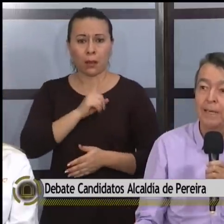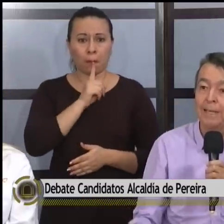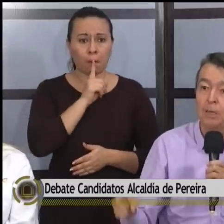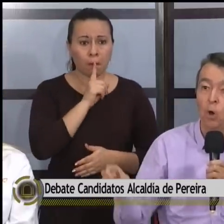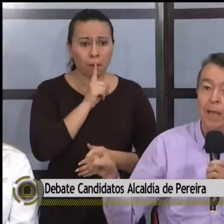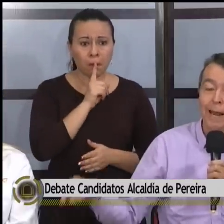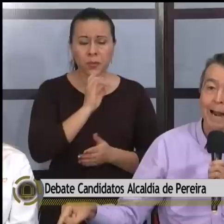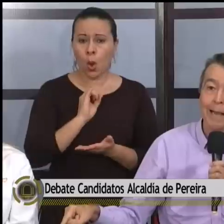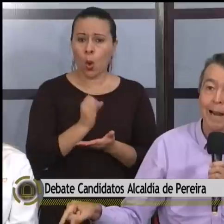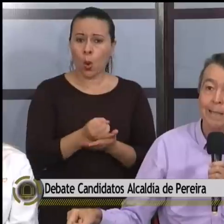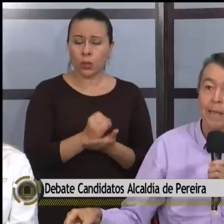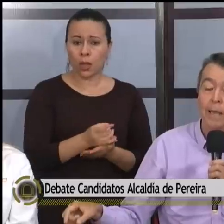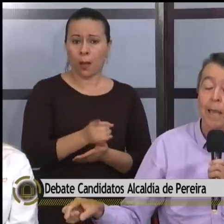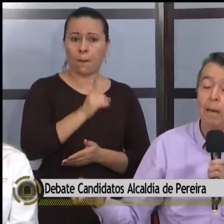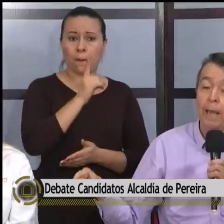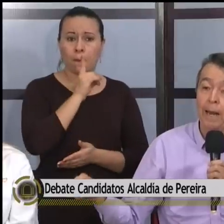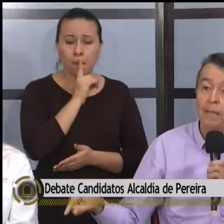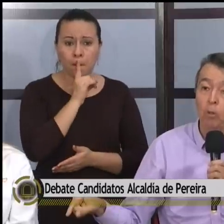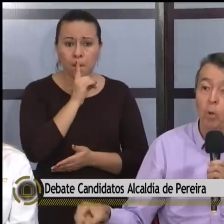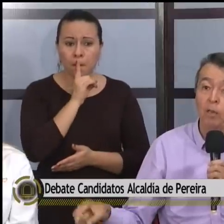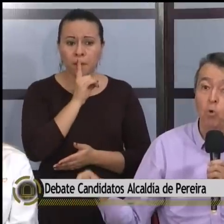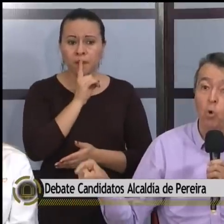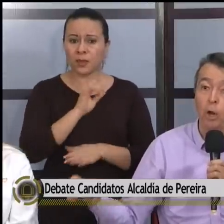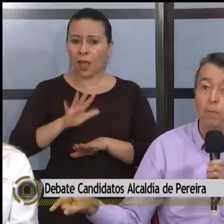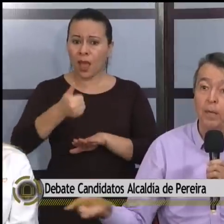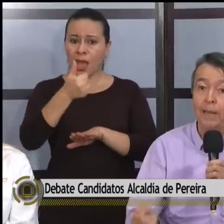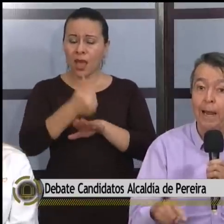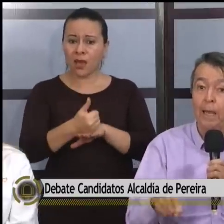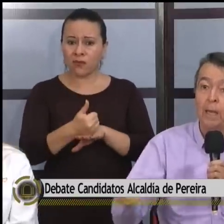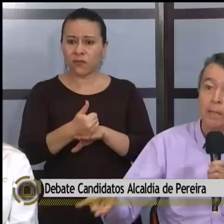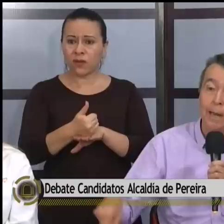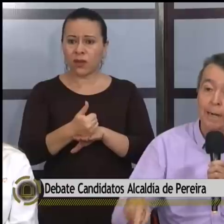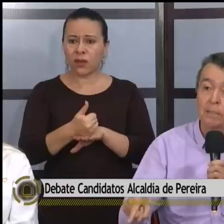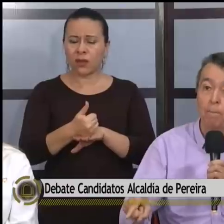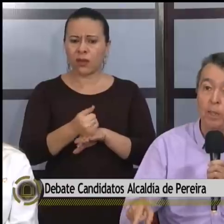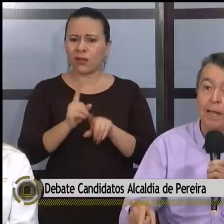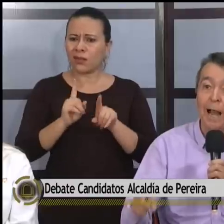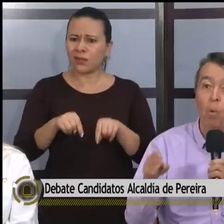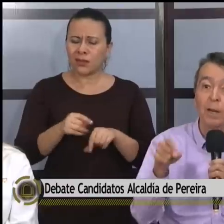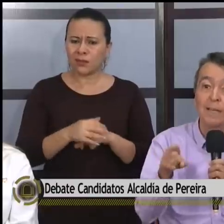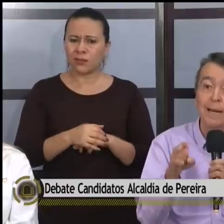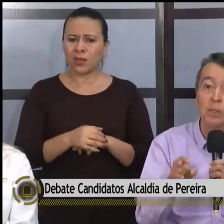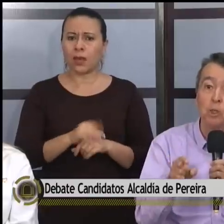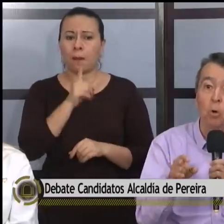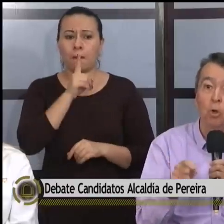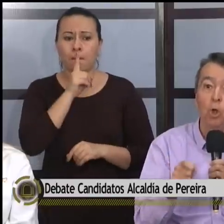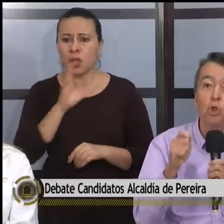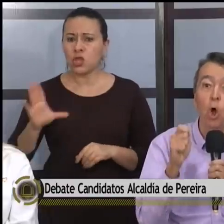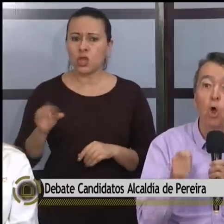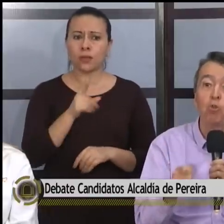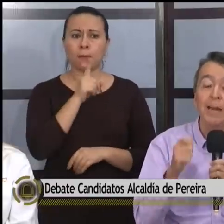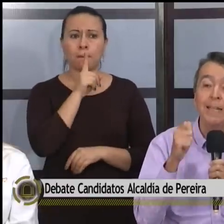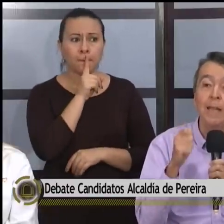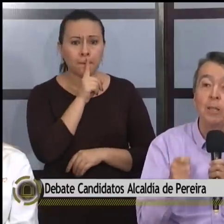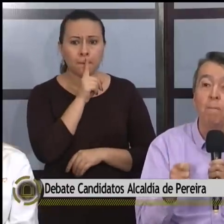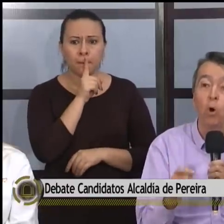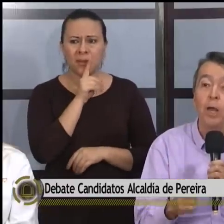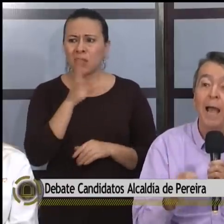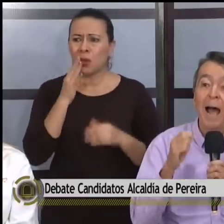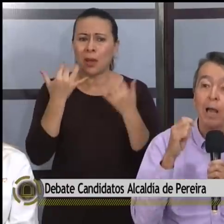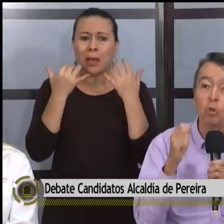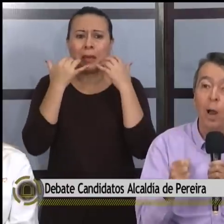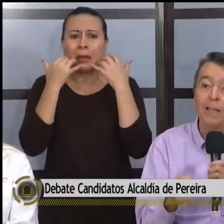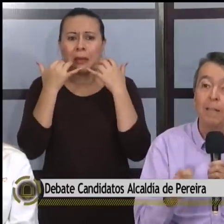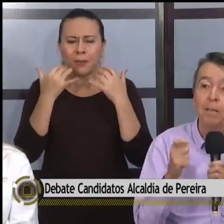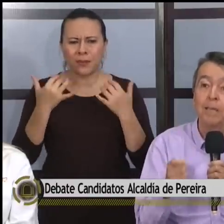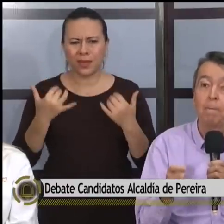guarda silencio, el alcalde, el gerente actual que es un correveidile de la clase política guarda silencio. Todos le tienen temor